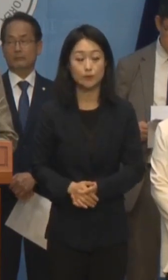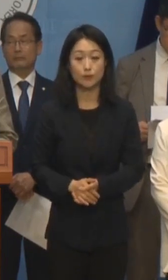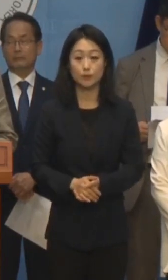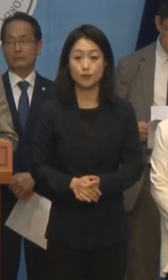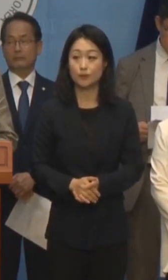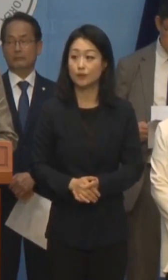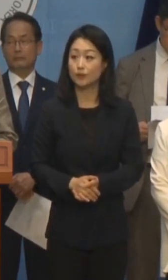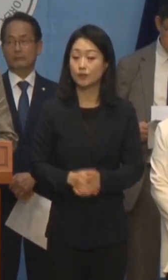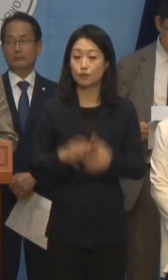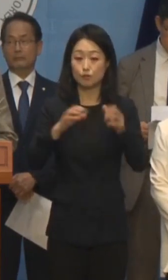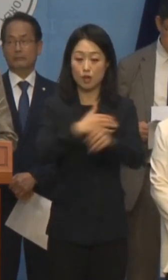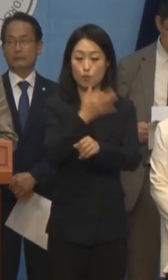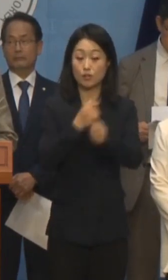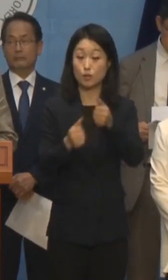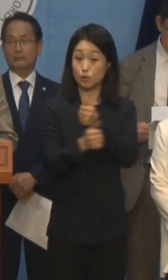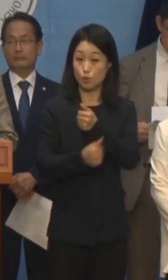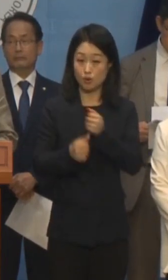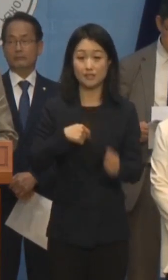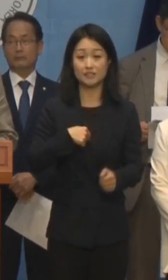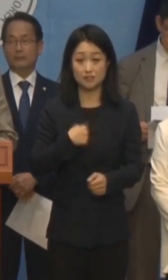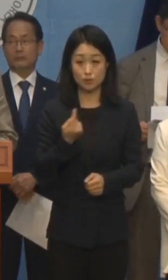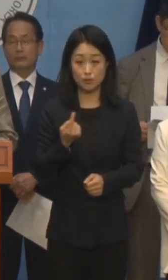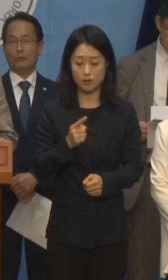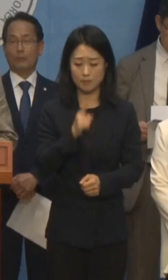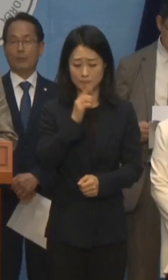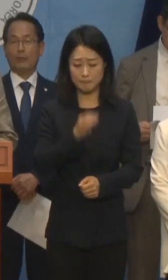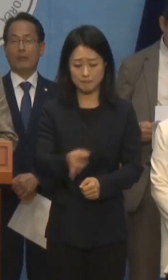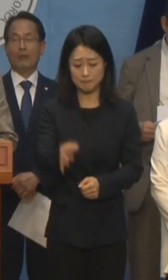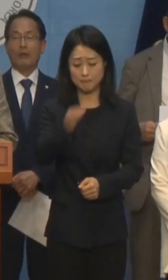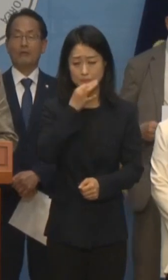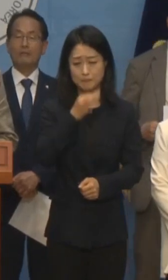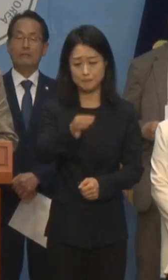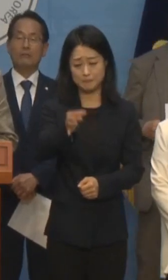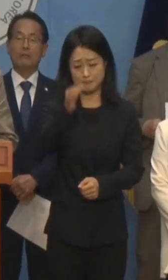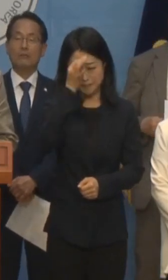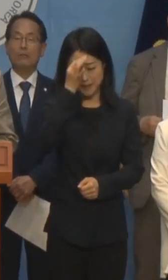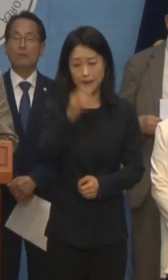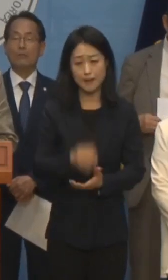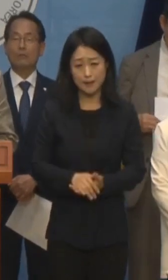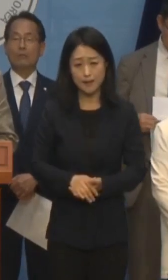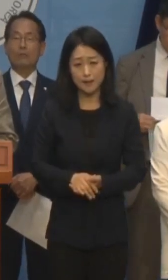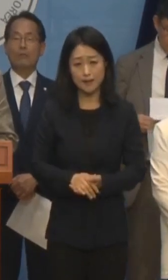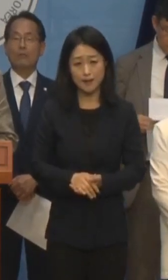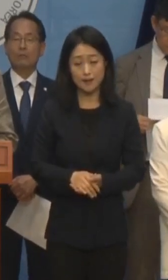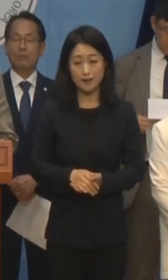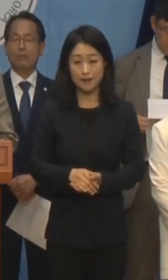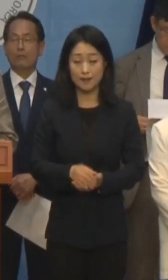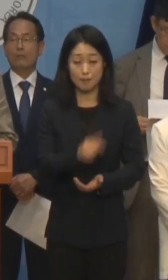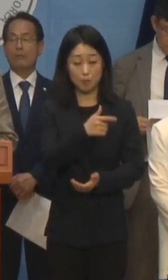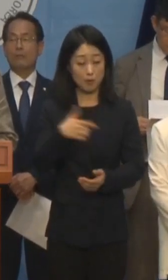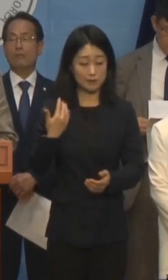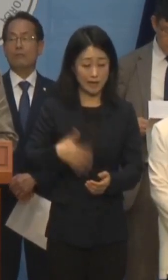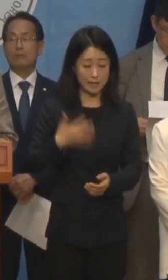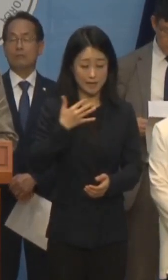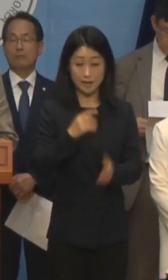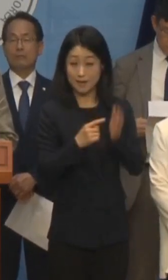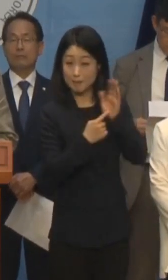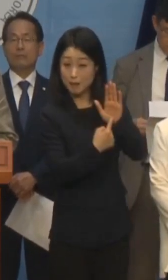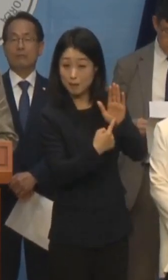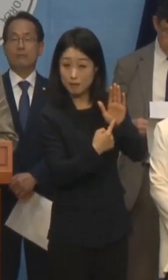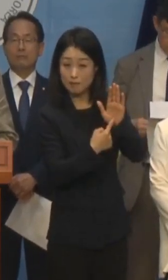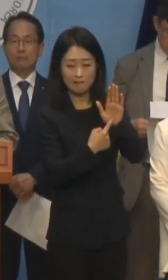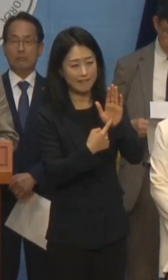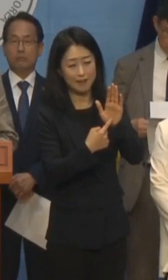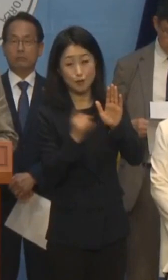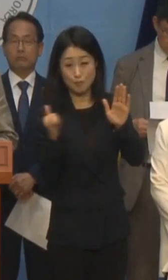지금 권익위원회는 스스로 무언가를 대단한 것을 했다고 착각하고 있을지 모르겠습니다. 그러나 국민들께서 똑똑히 보고